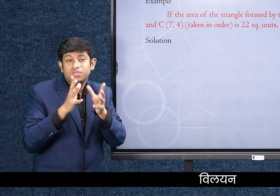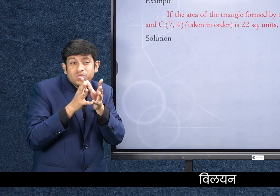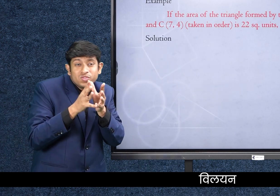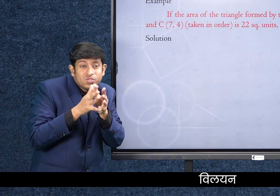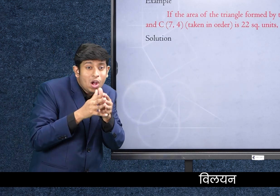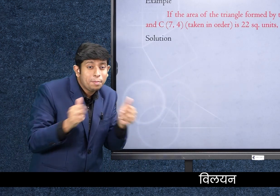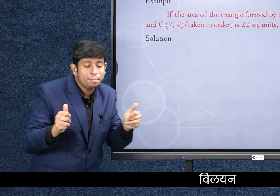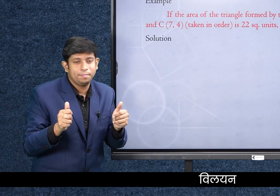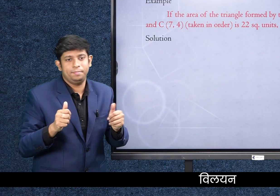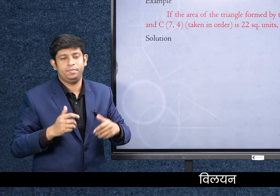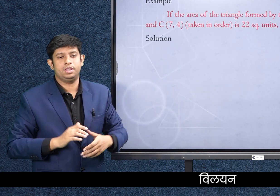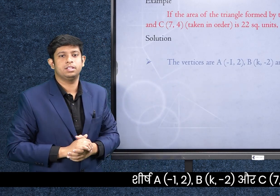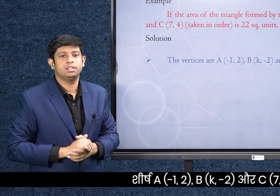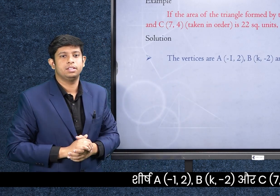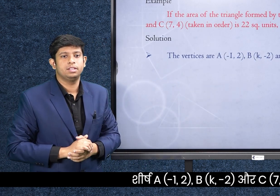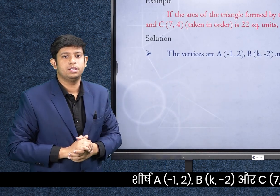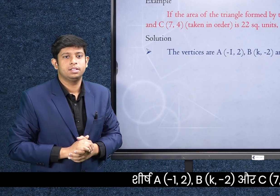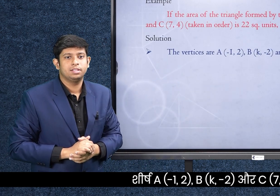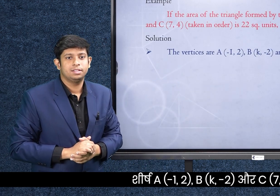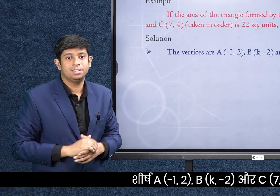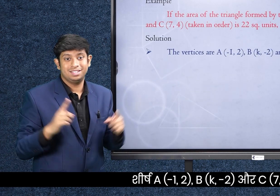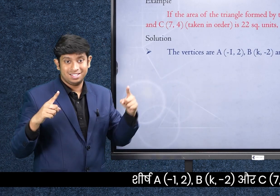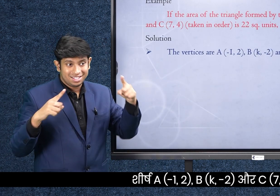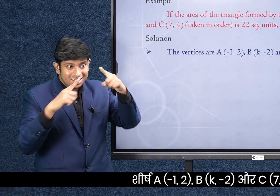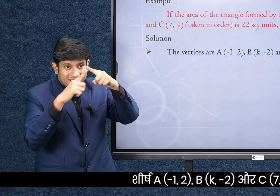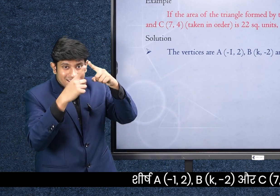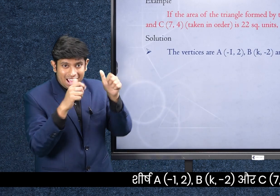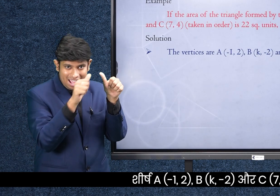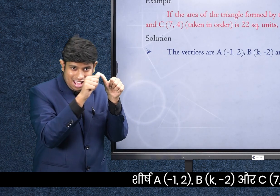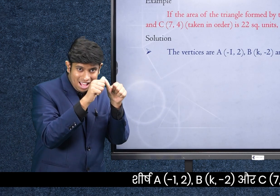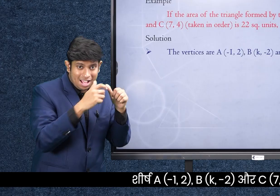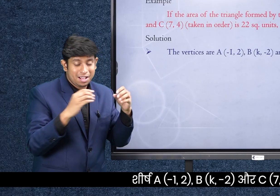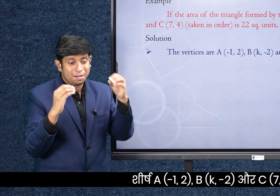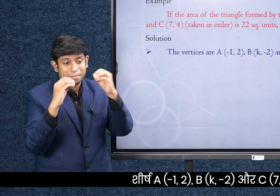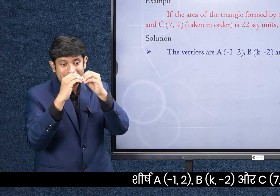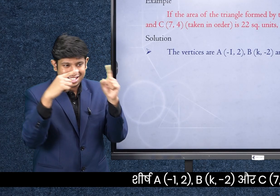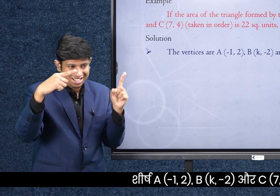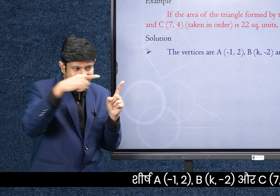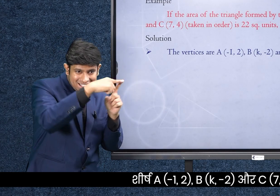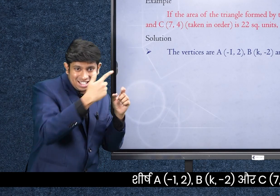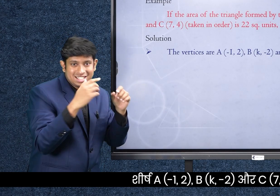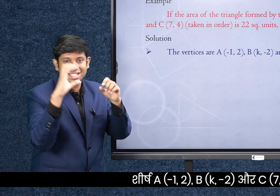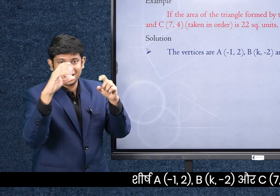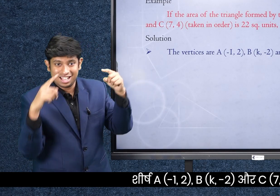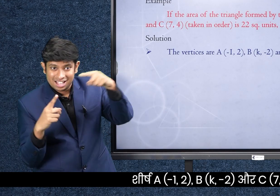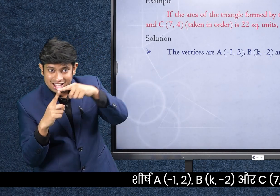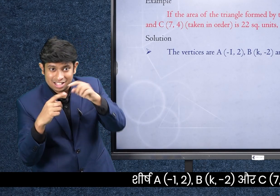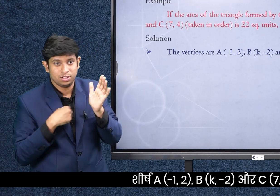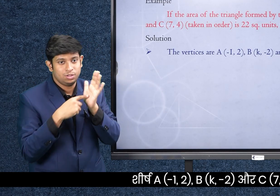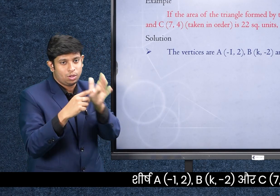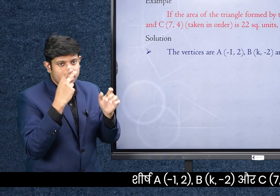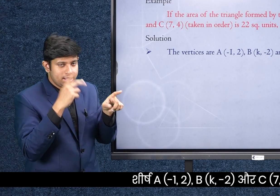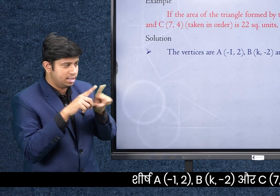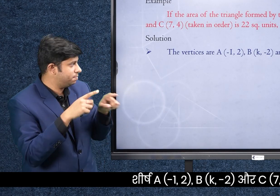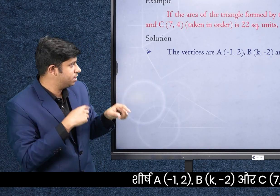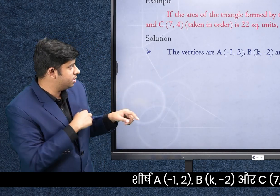विलयन शीर्ष a ऑफ माइनस 1 कामा 2 b ऑफ k कामा माइनस 2 और c ऑफ 7 कामा 4 है।